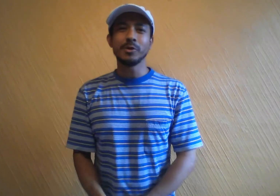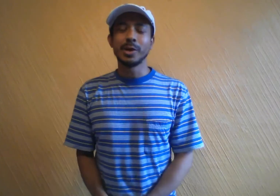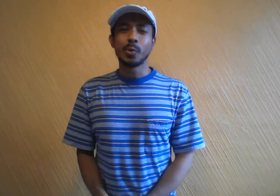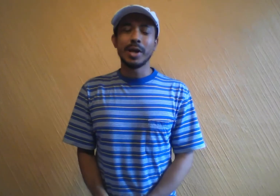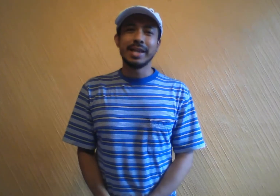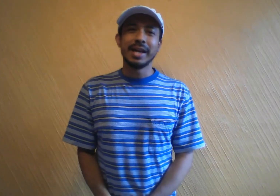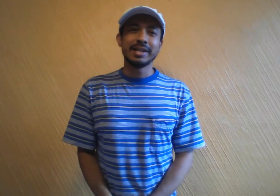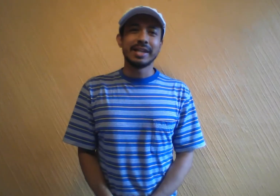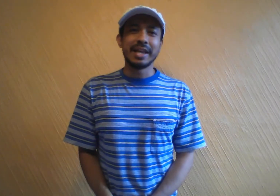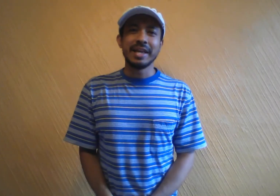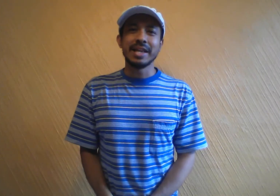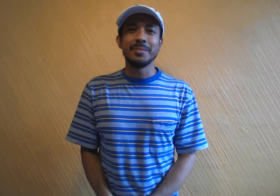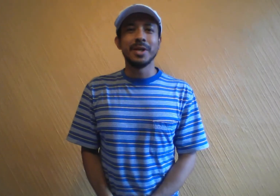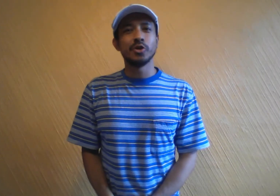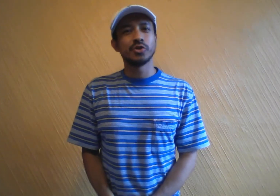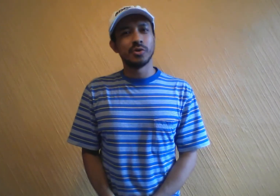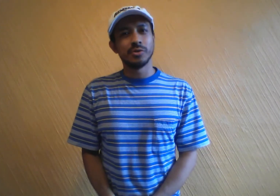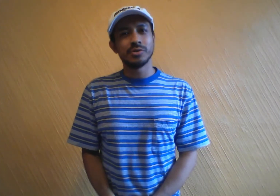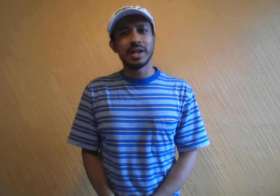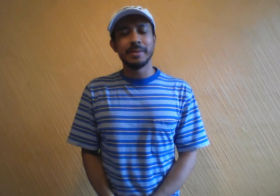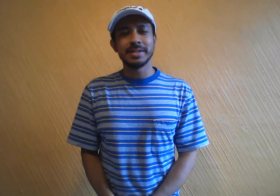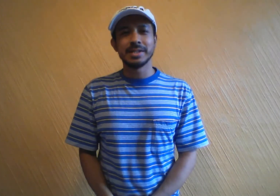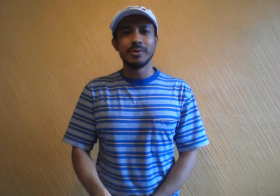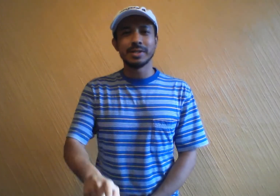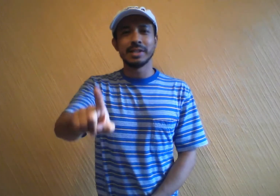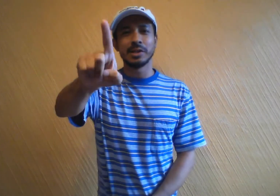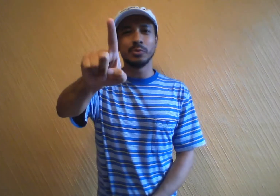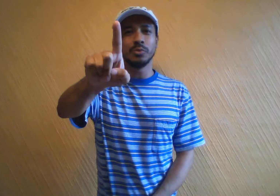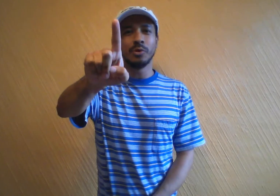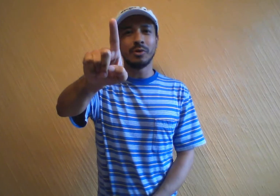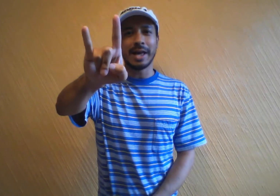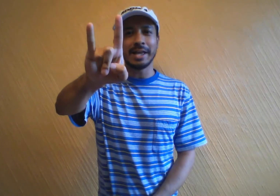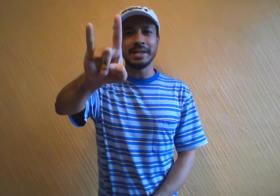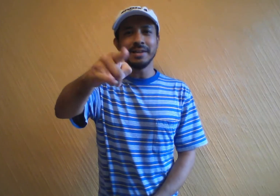Tomemos en cuenta que también los sordos a veces lo hacen en 1 e I.